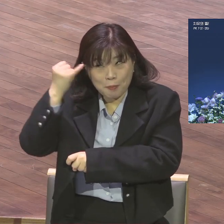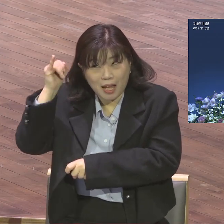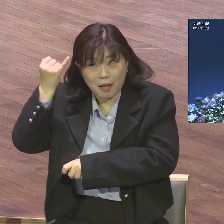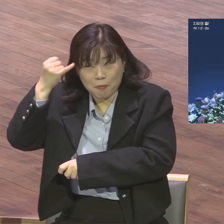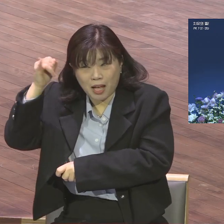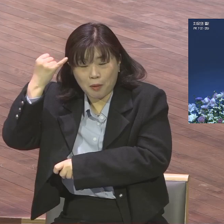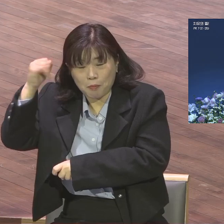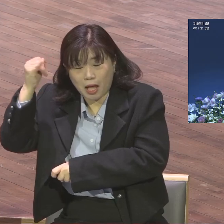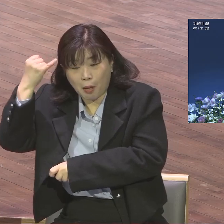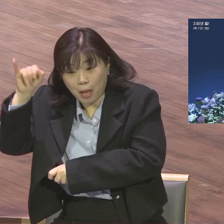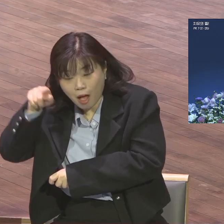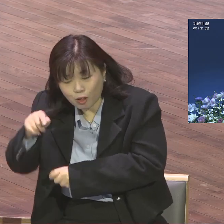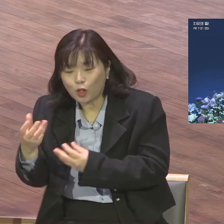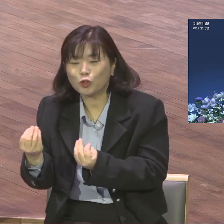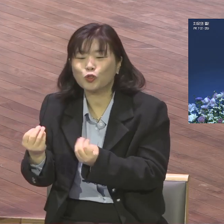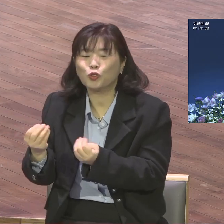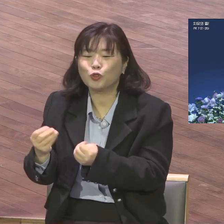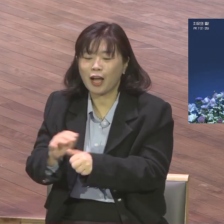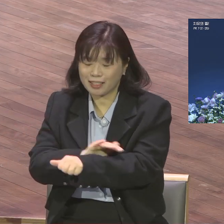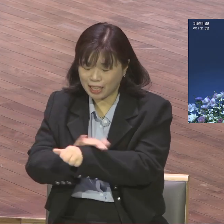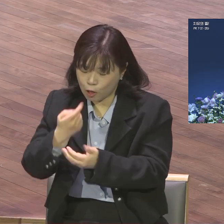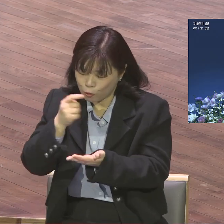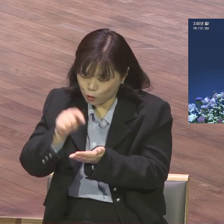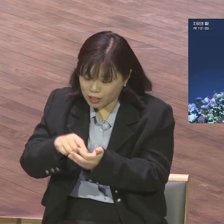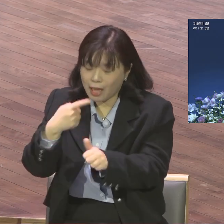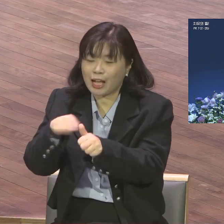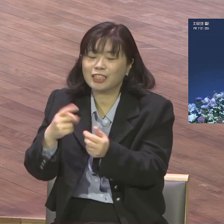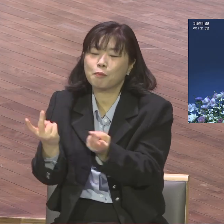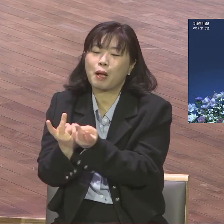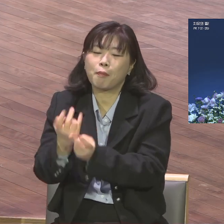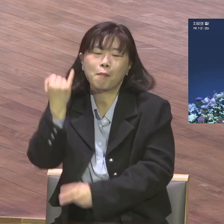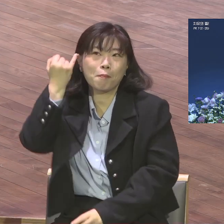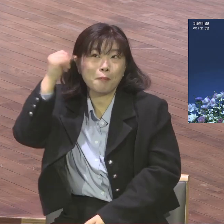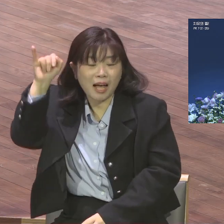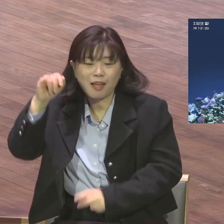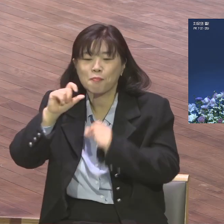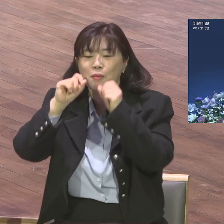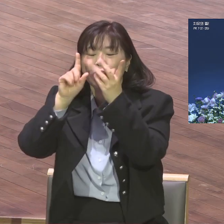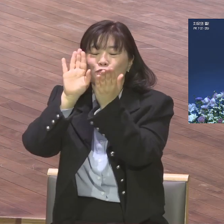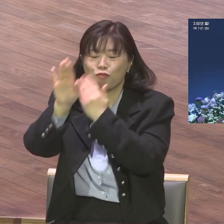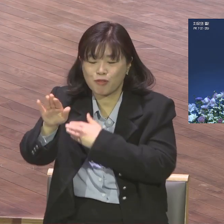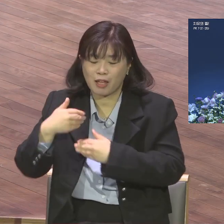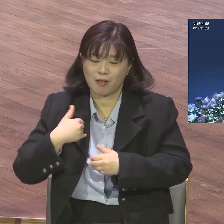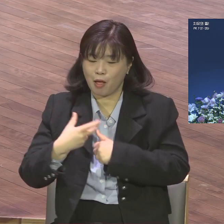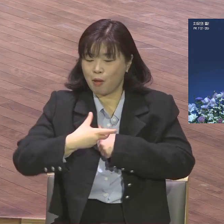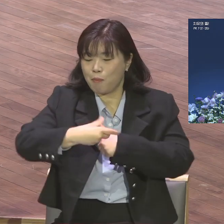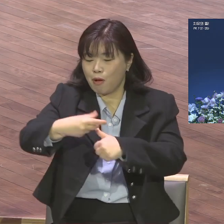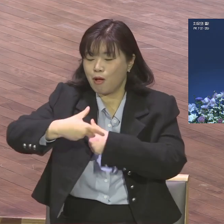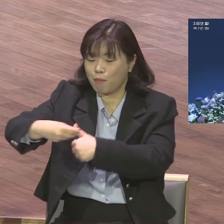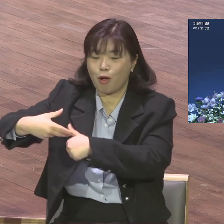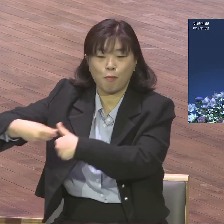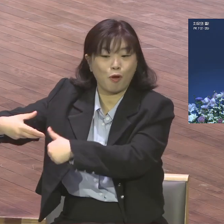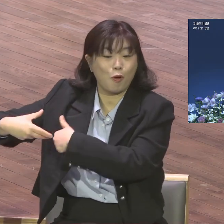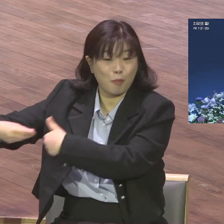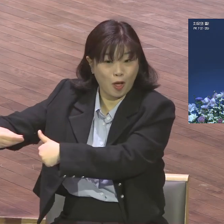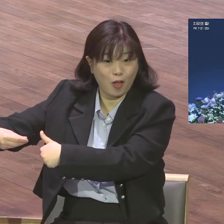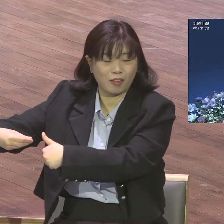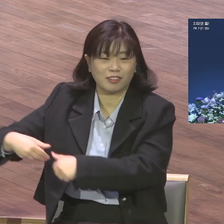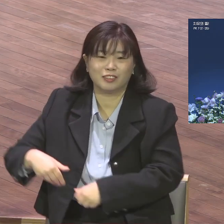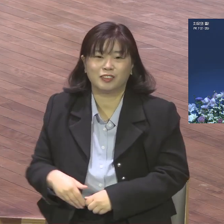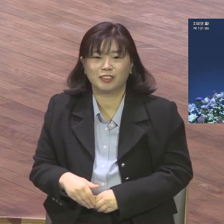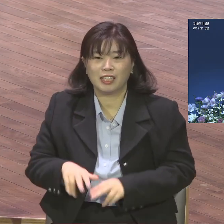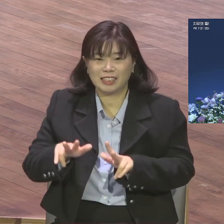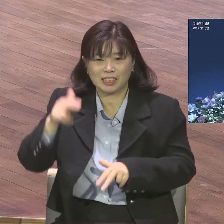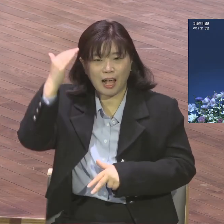잘하는데 수학이 어려워서 어려워한다고. 그래서 그렇게 강의까지 하고 전국 세계에 지금 인터넷 통해서 올렸더니